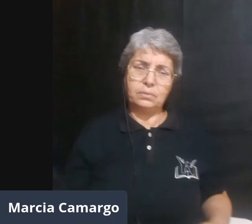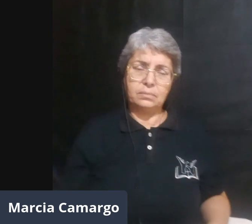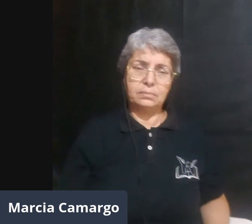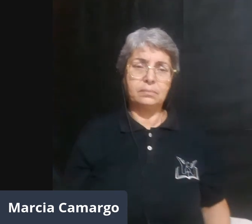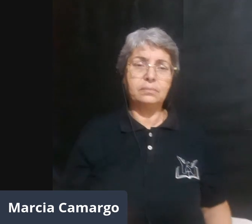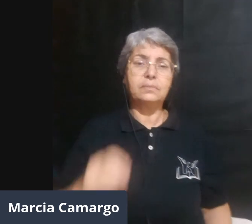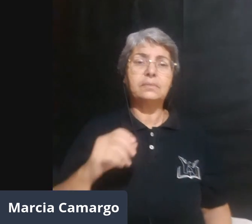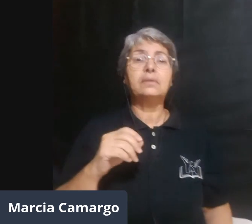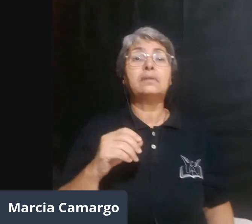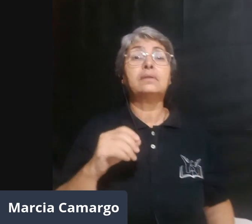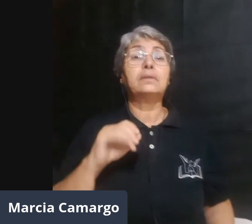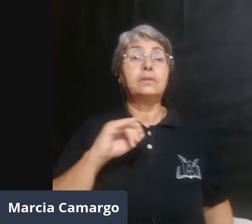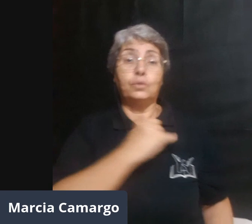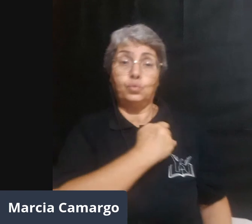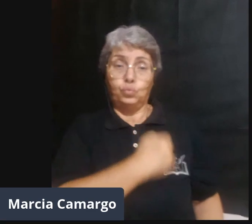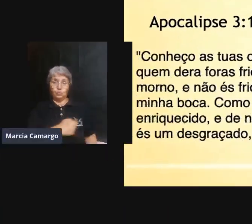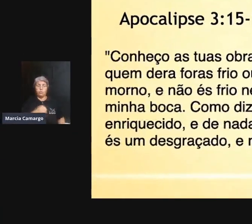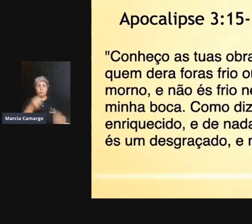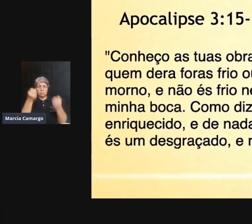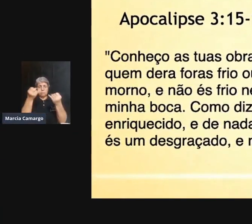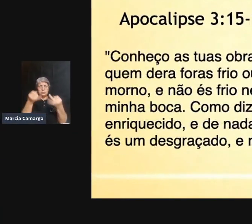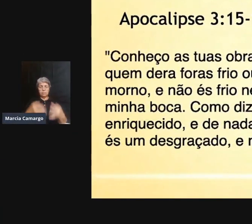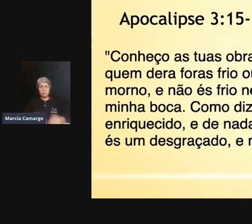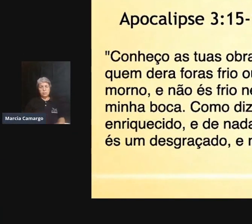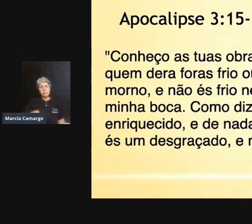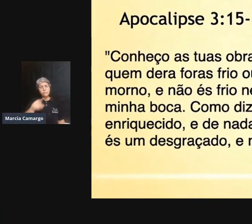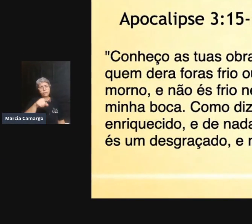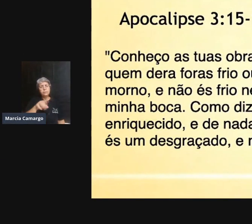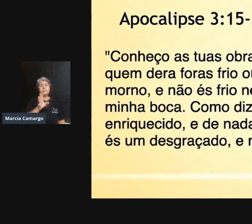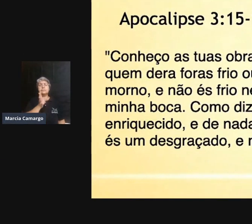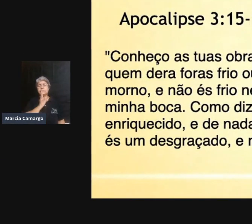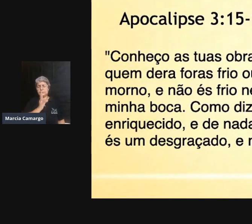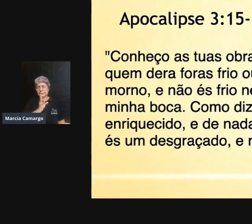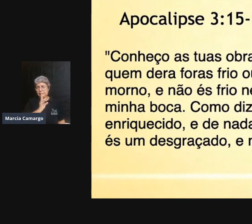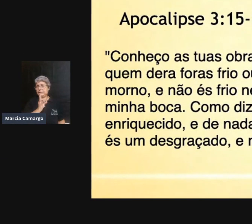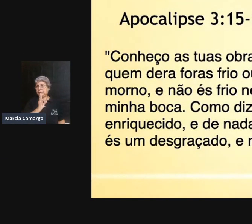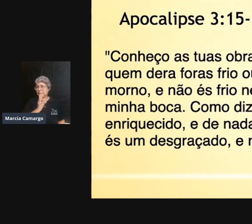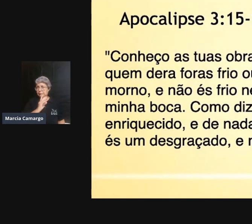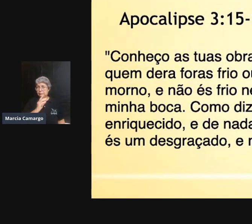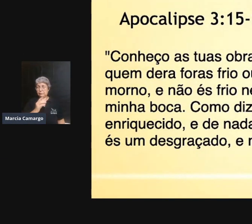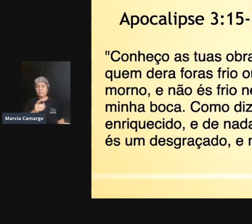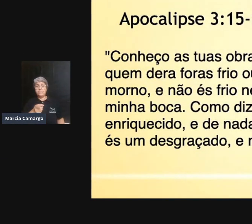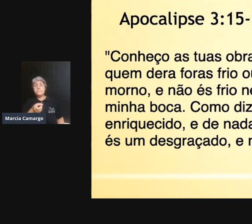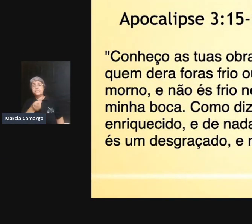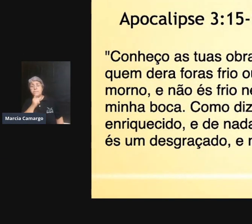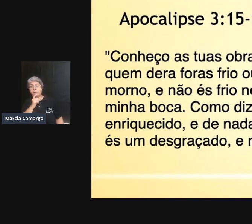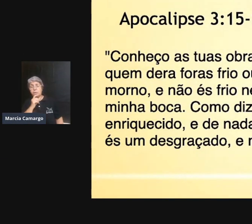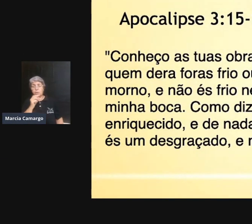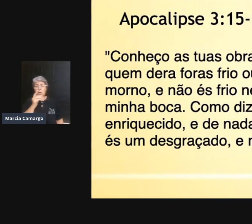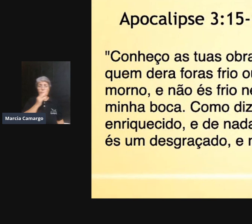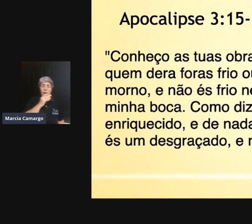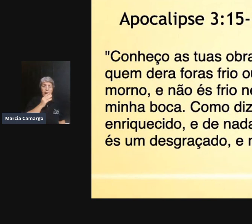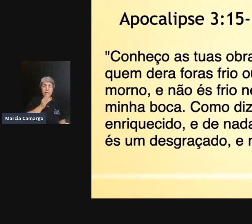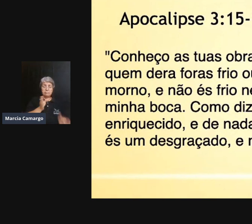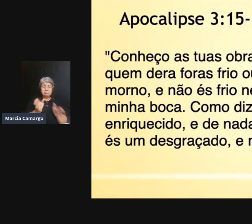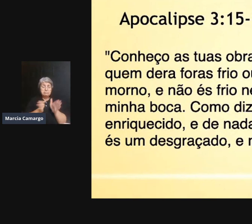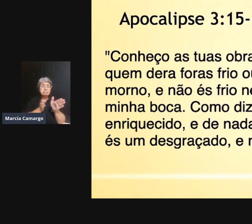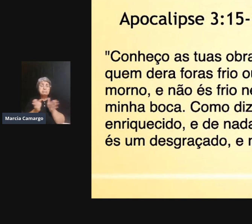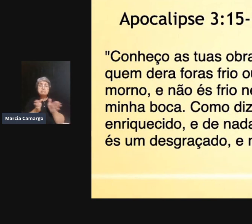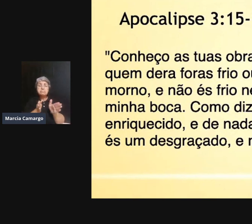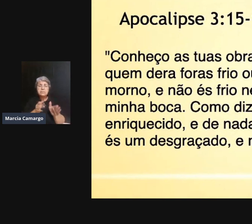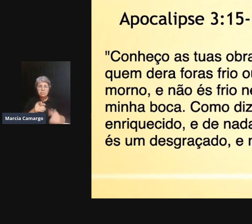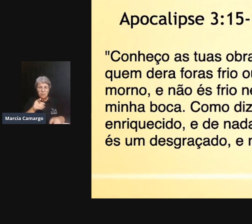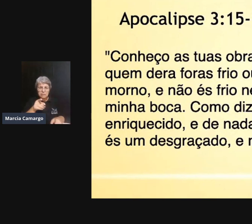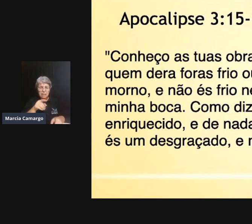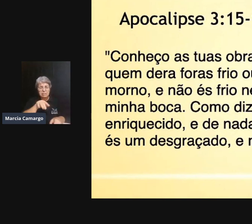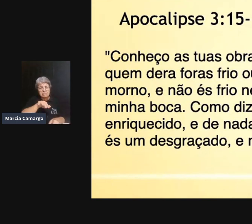Conheço as tuas obras, que nem és frio nem quente. Quem dera foras frio ou quente. Assim, porque és